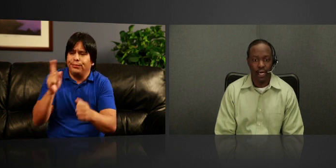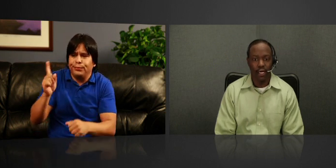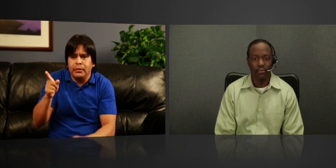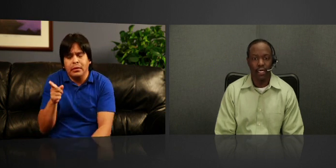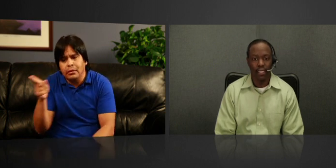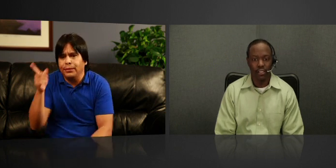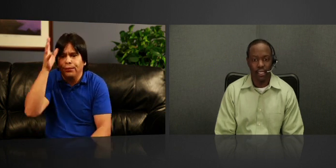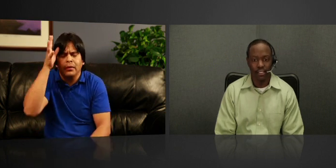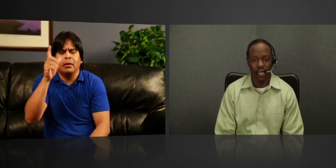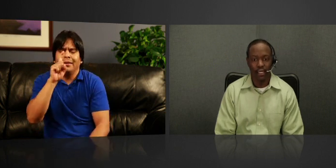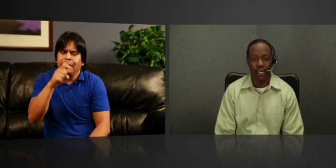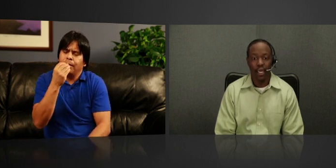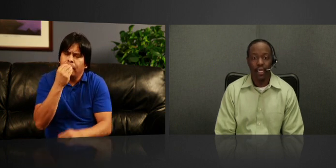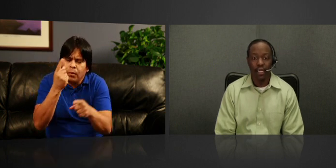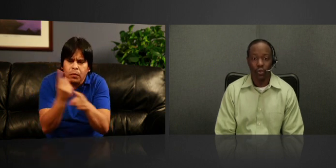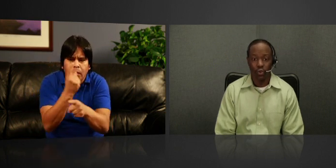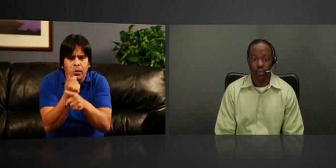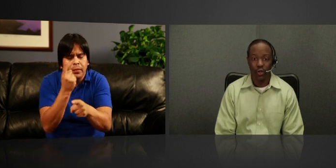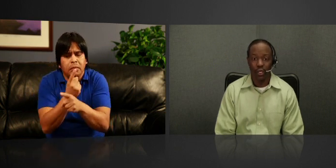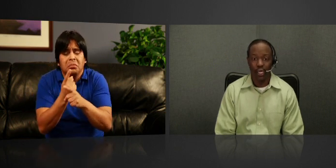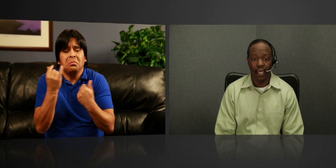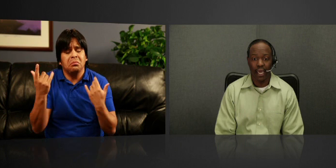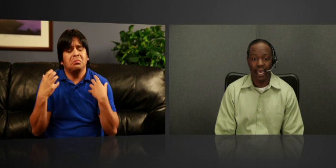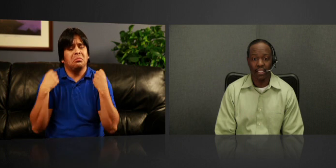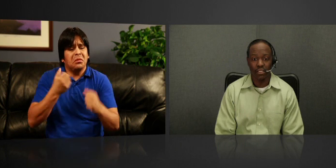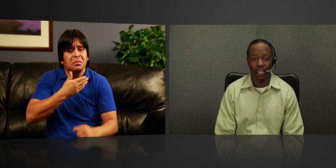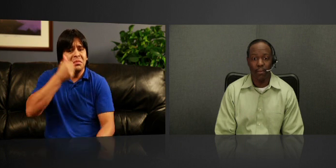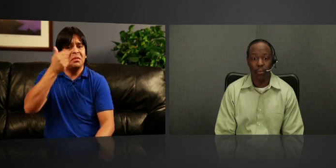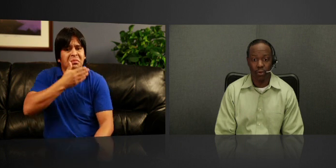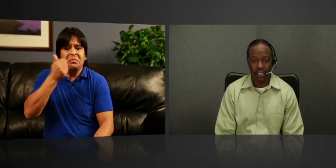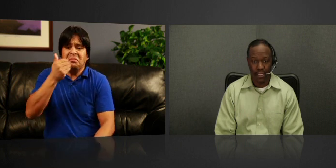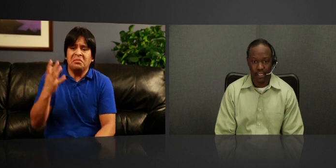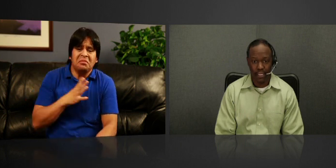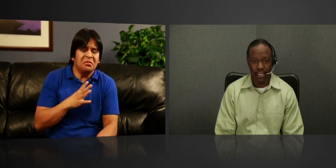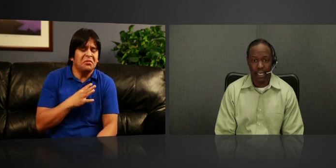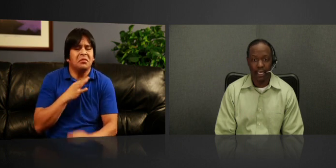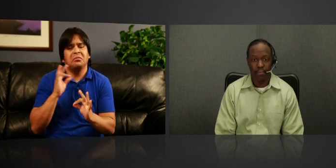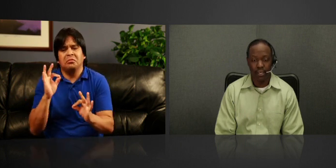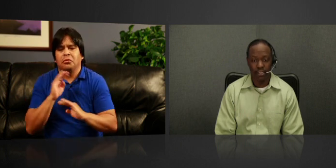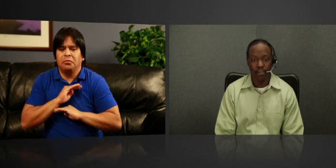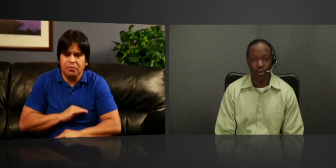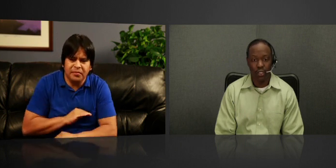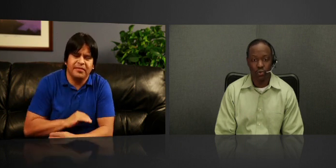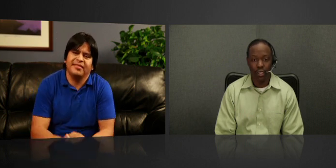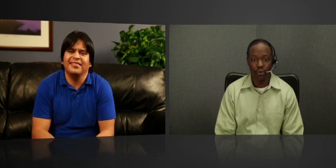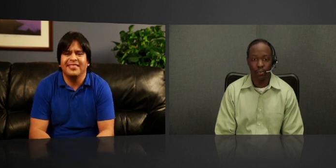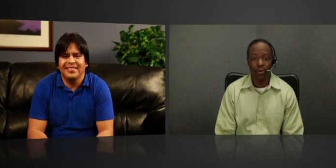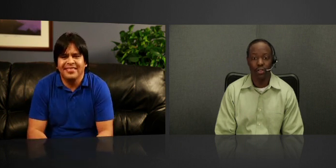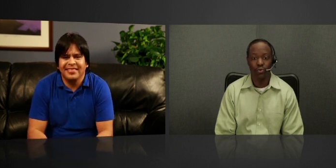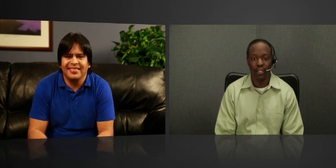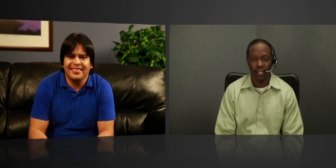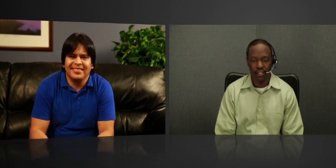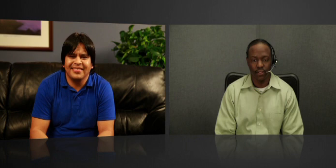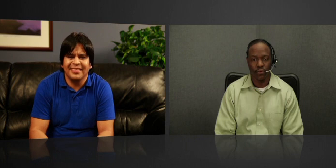chequeo general análisis de la sangre y El doctor dijo que es importante que empiece a mejorar su